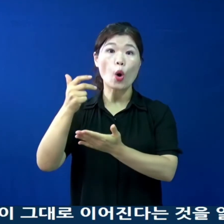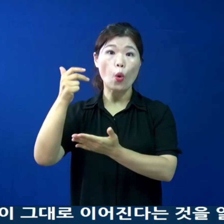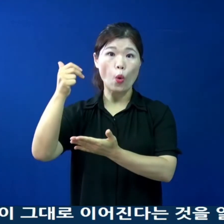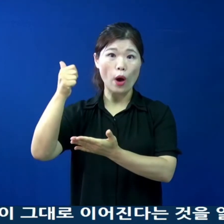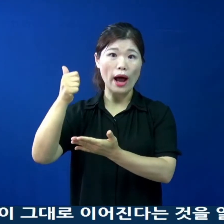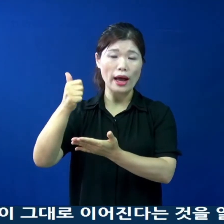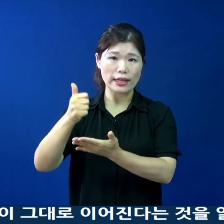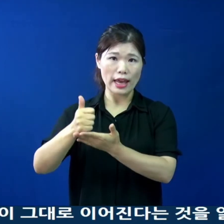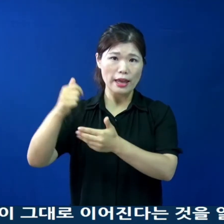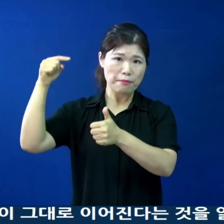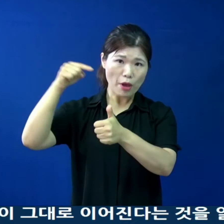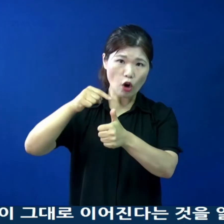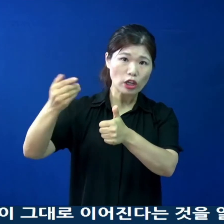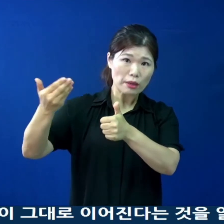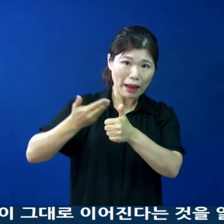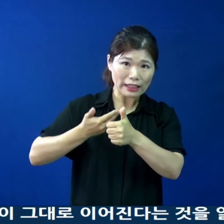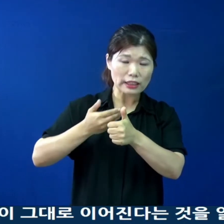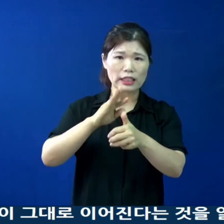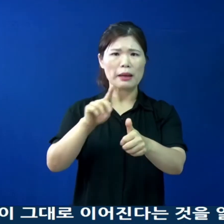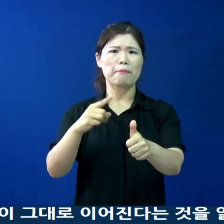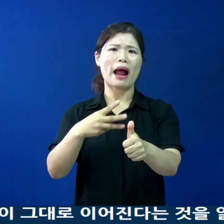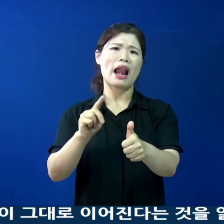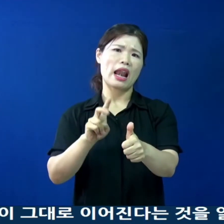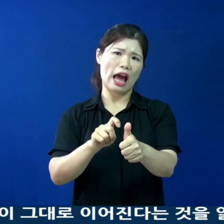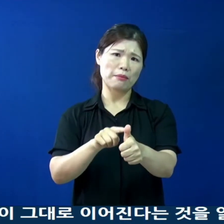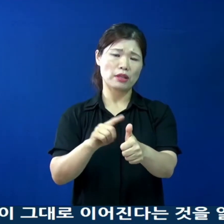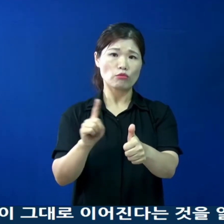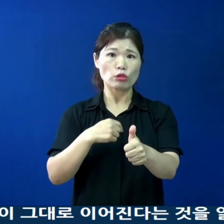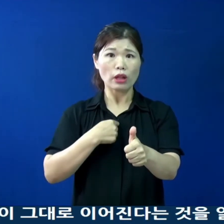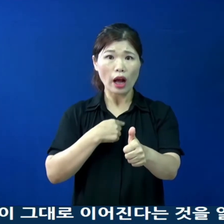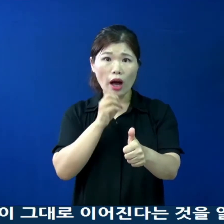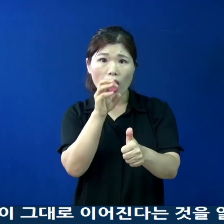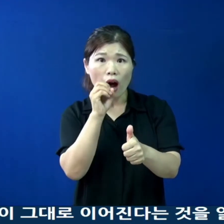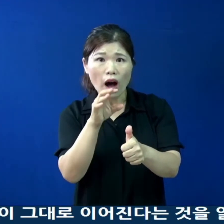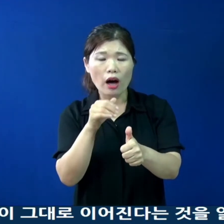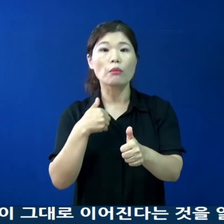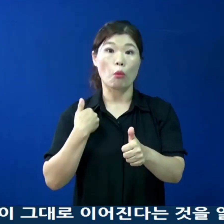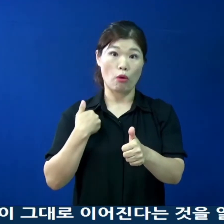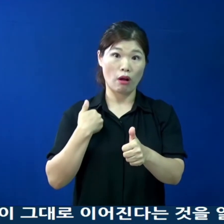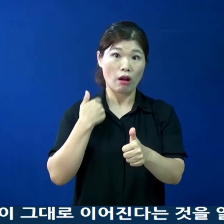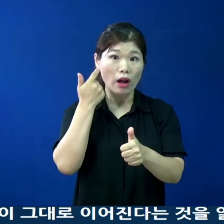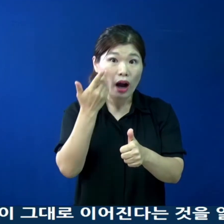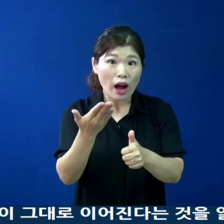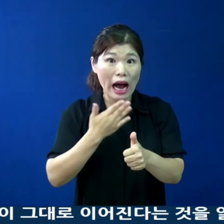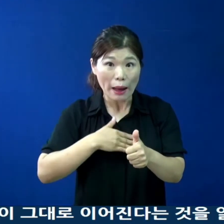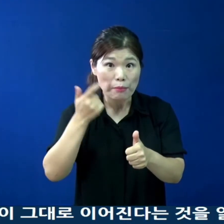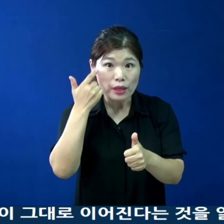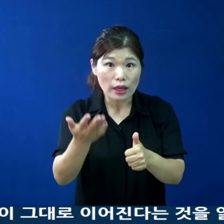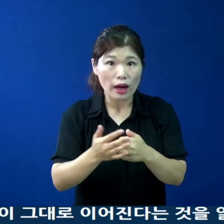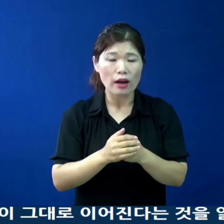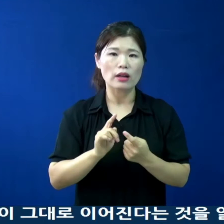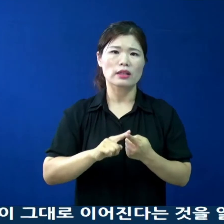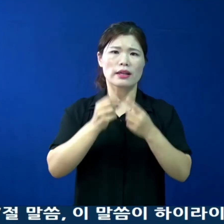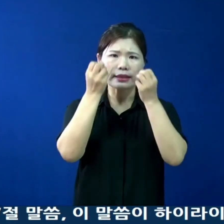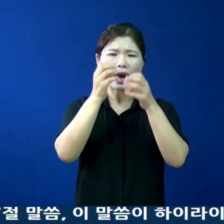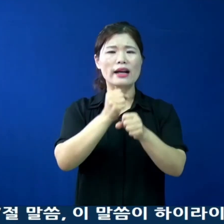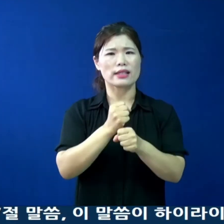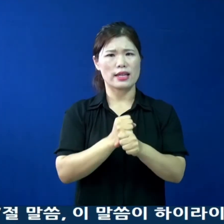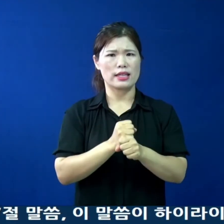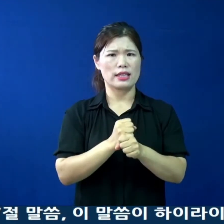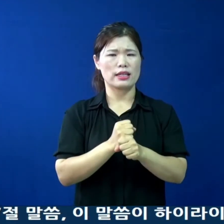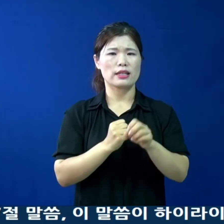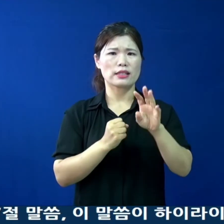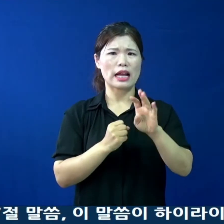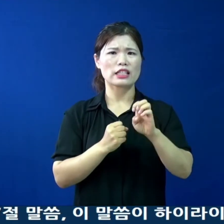발람이 지금 자기가 무엇을 말하는지 알까요? 지금 그대로 창세기 49장 10절의